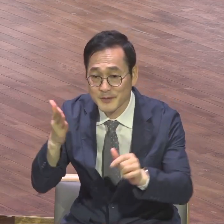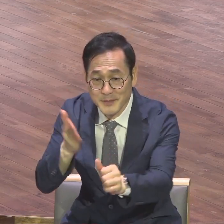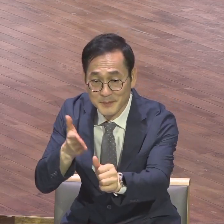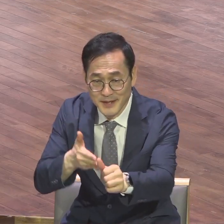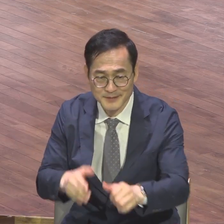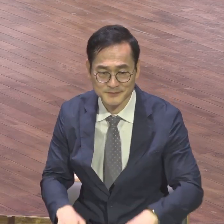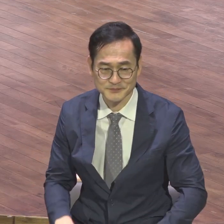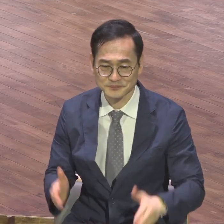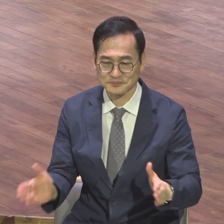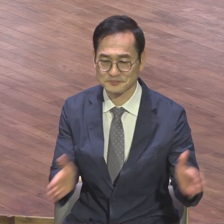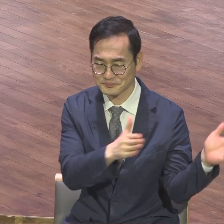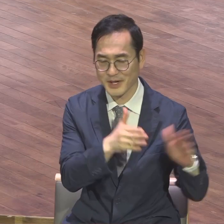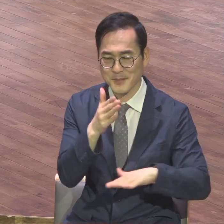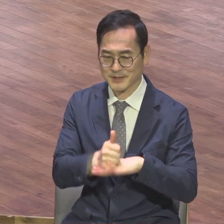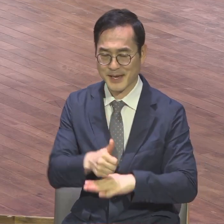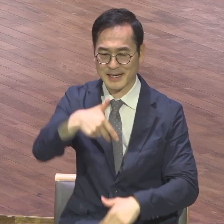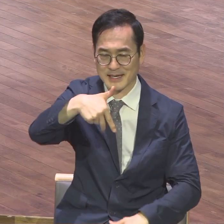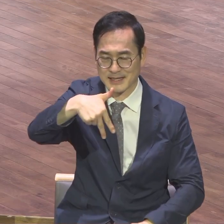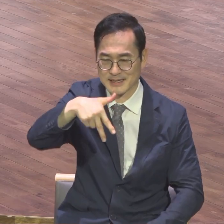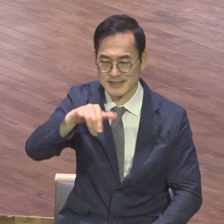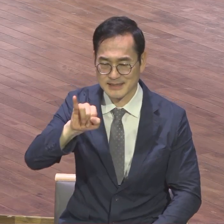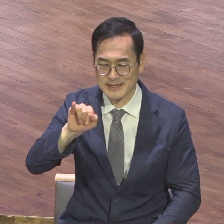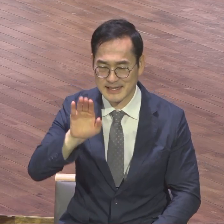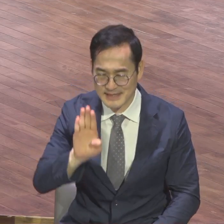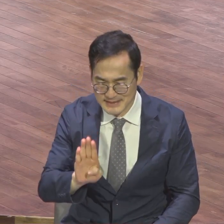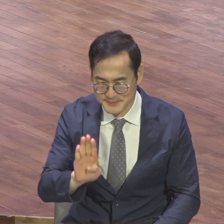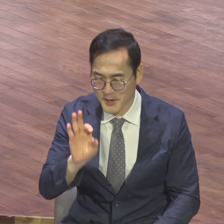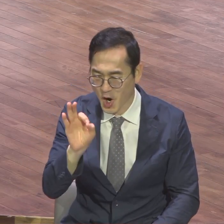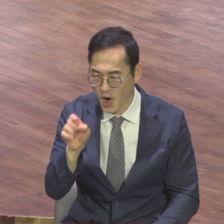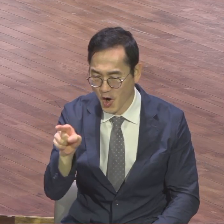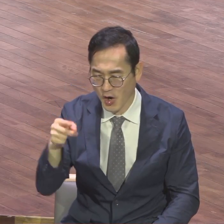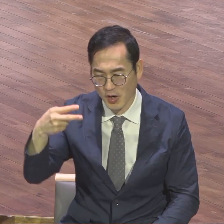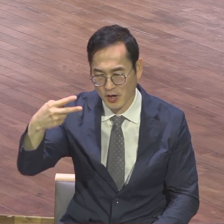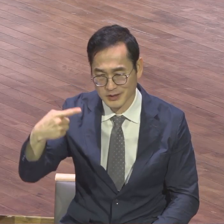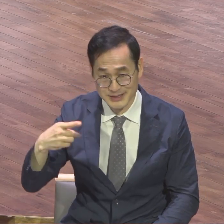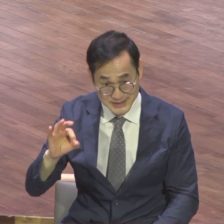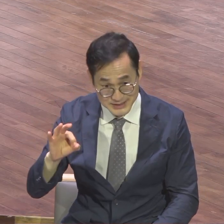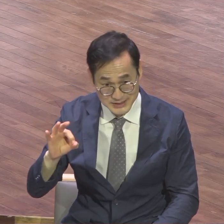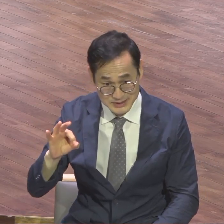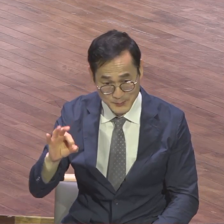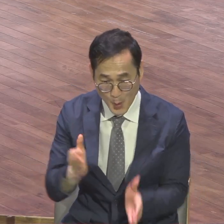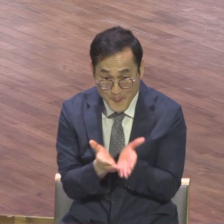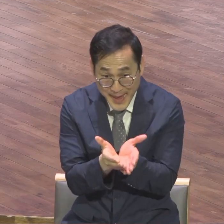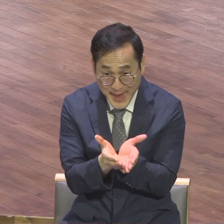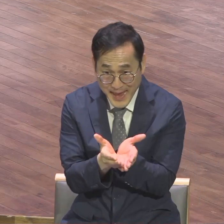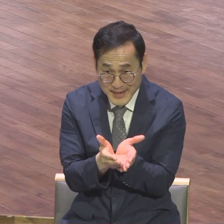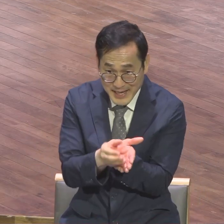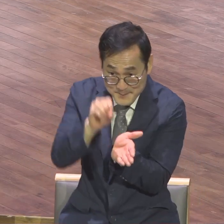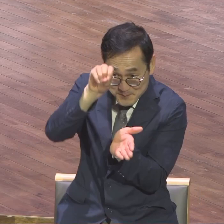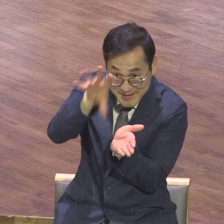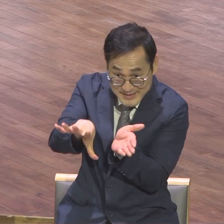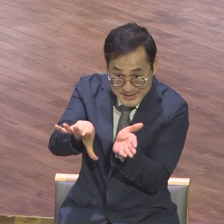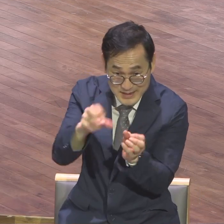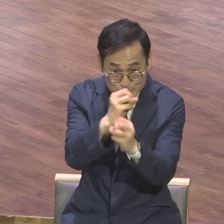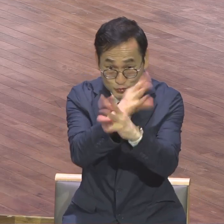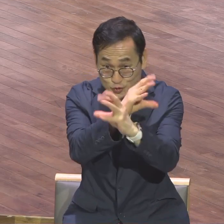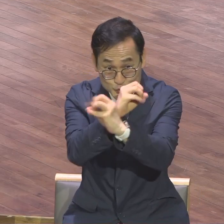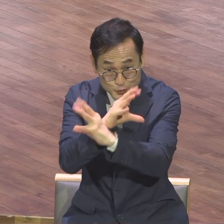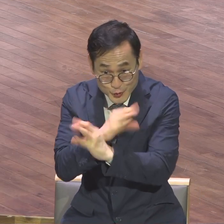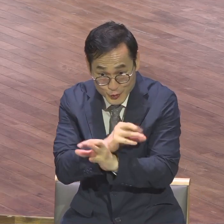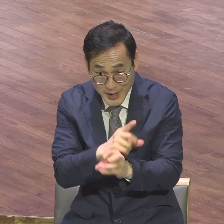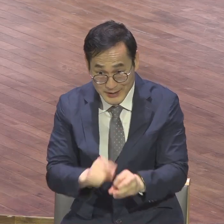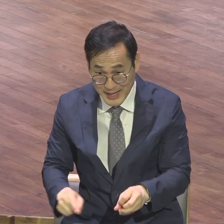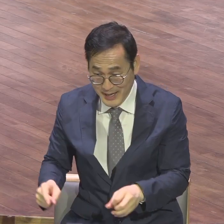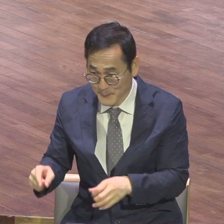집어등이란 말이죠. 집어등이 뭡니까? 불빛을 보고 모이던 어류들을 잡기 위해서 서는 등불이죠. 그 제주도나 이 동해안 같은 데